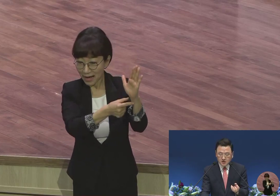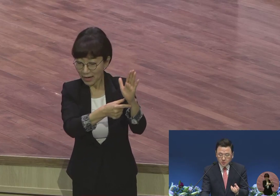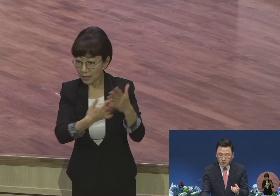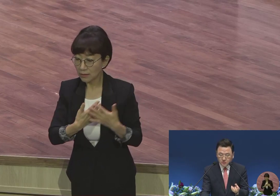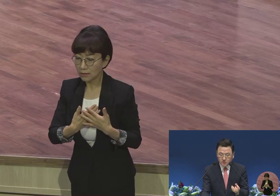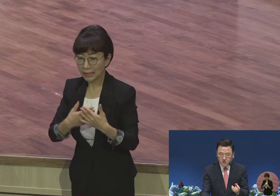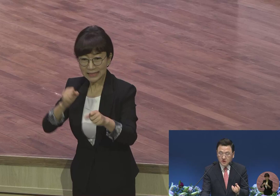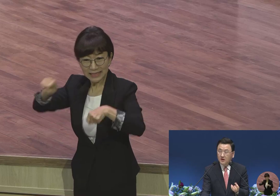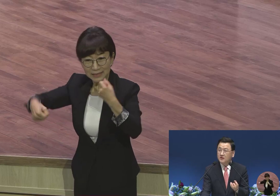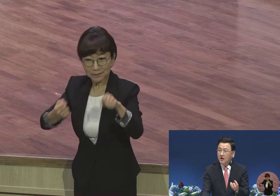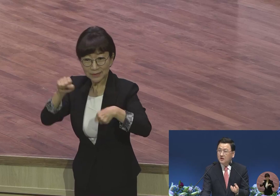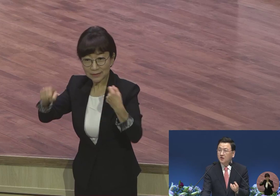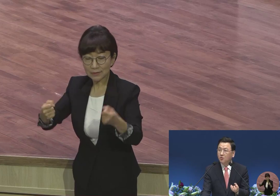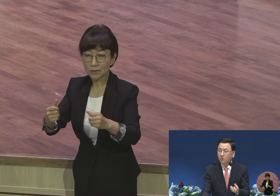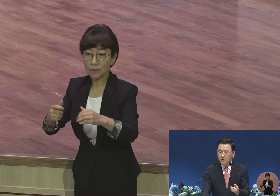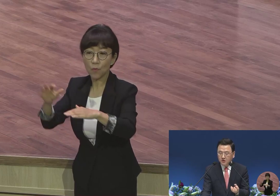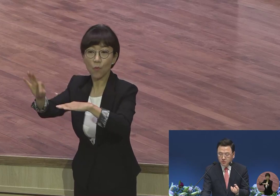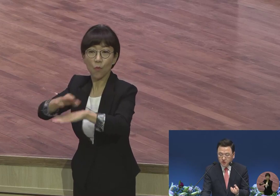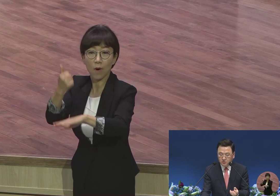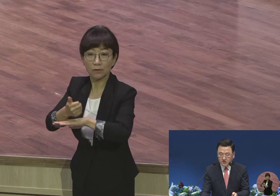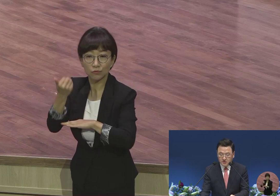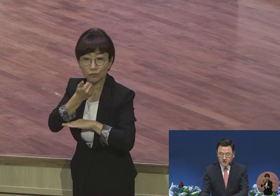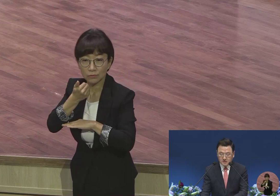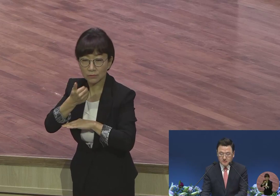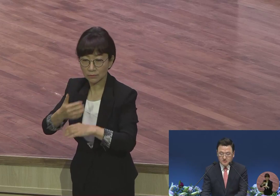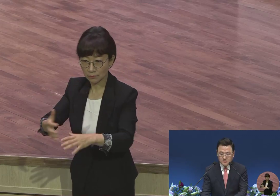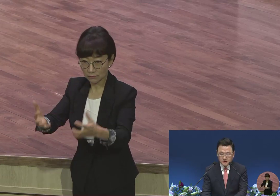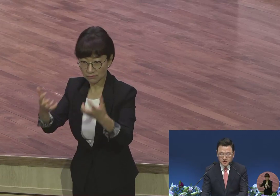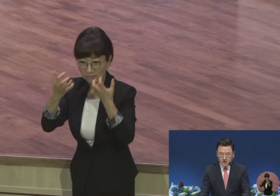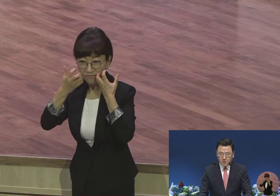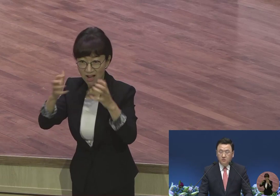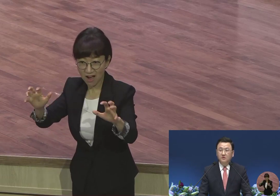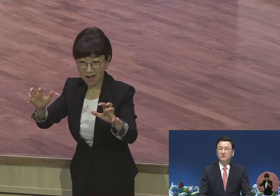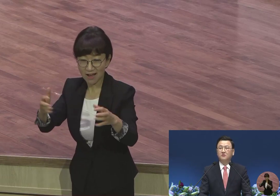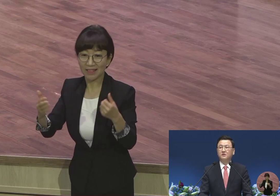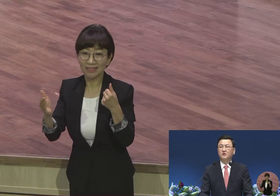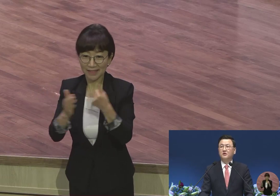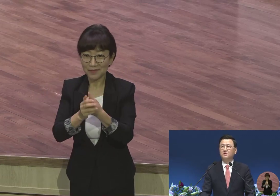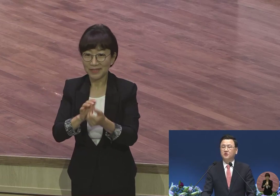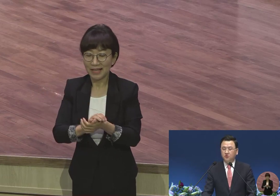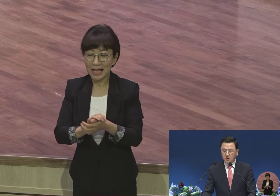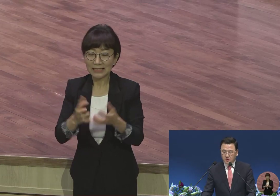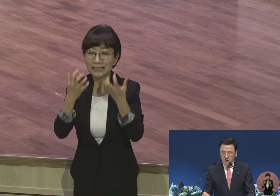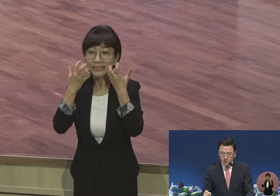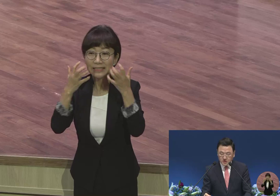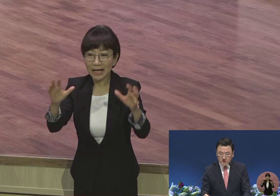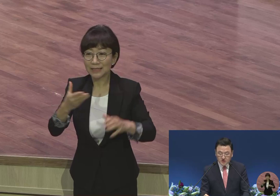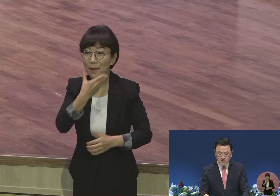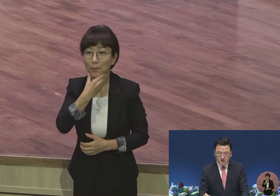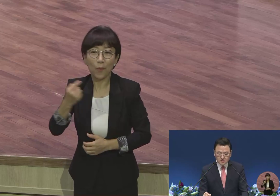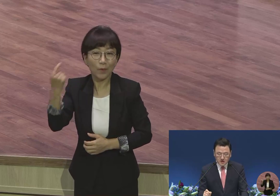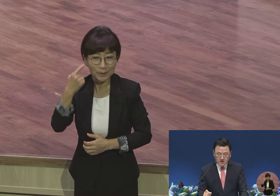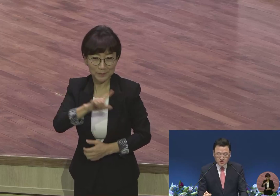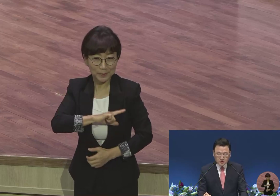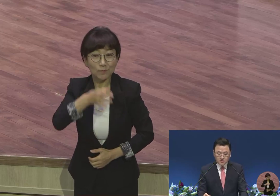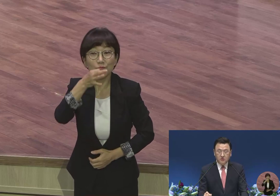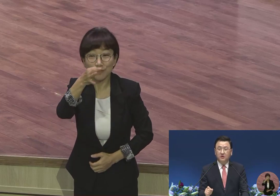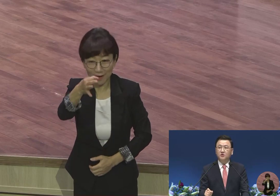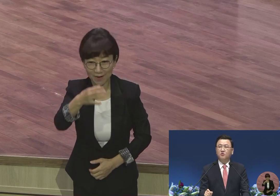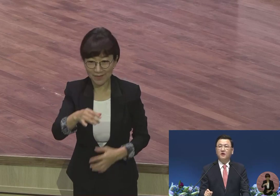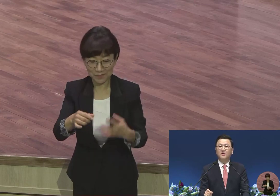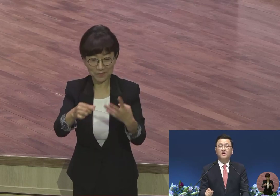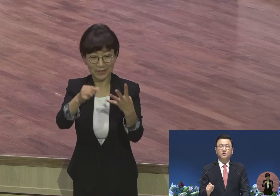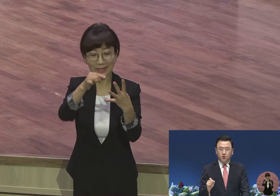이 마태복음을 사자복음이라 부르기도 합니다. 마가복음은 예수가 그리스도란 사실을